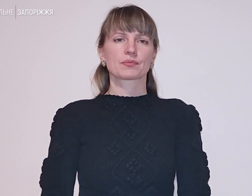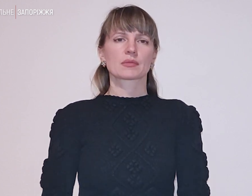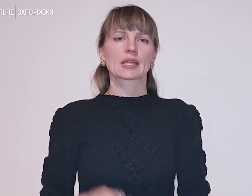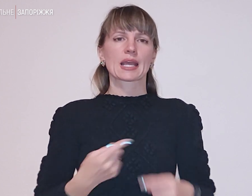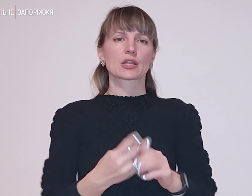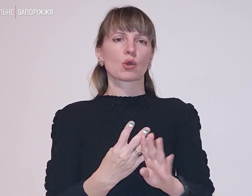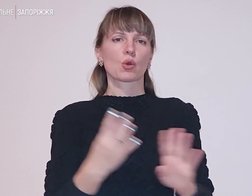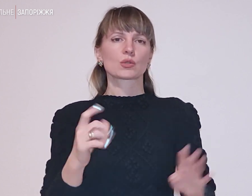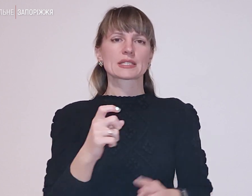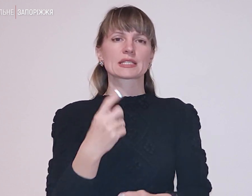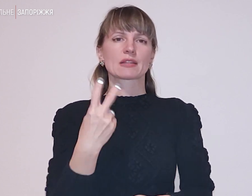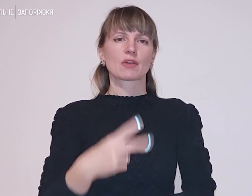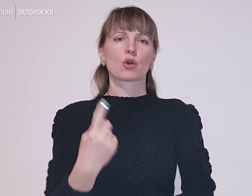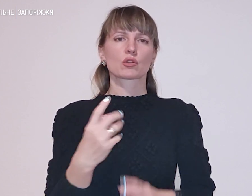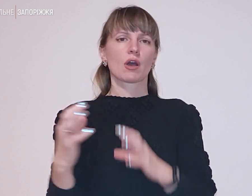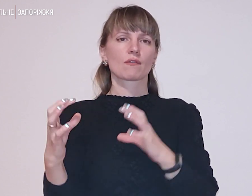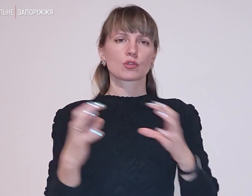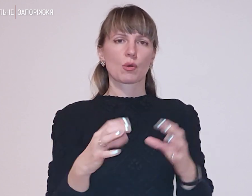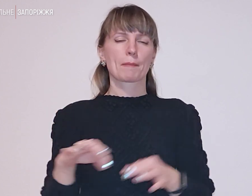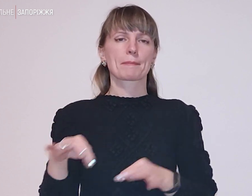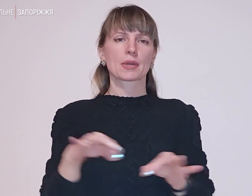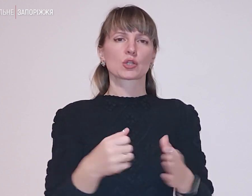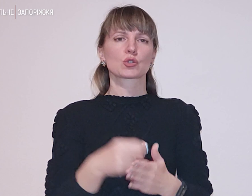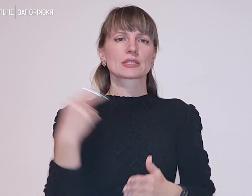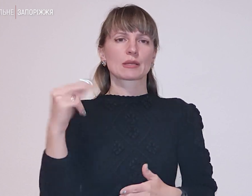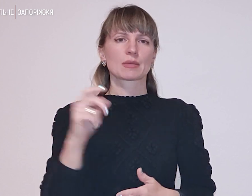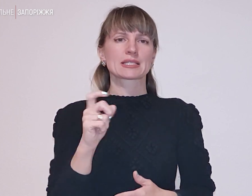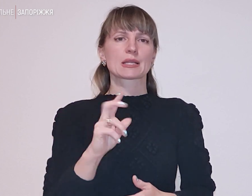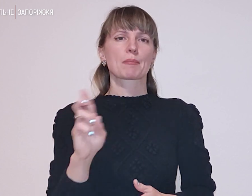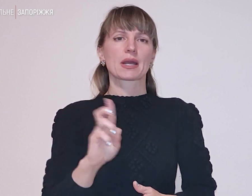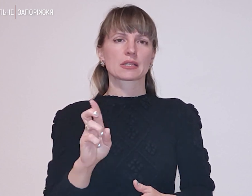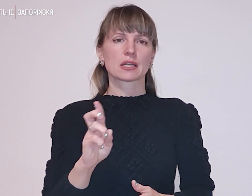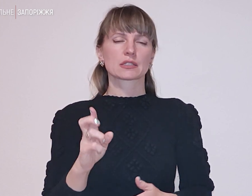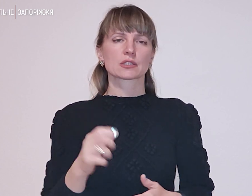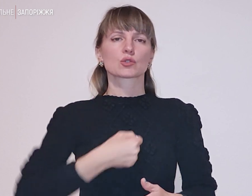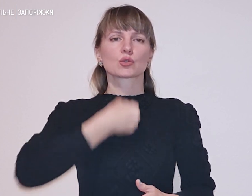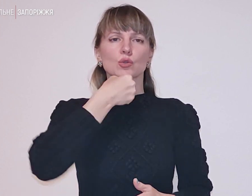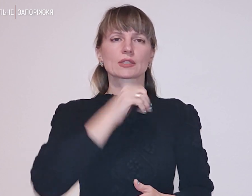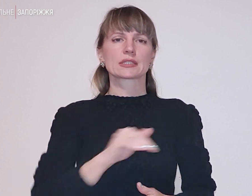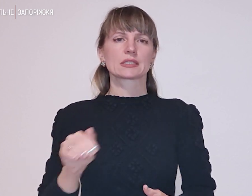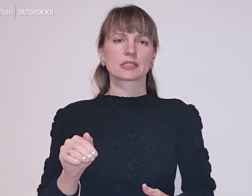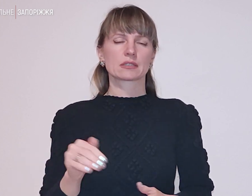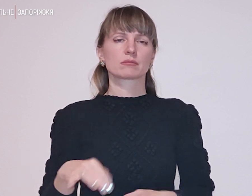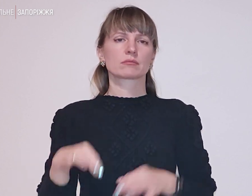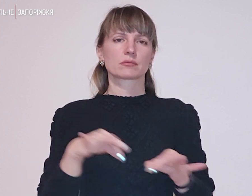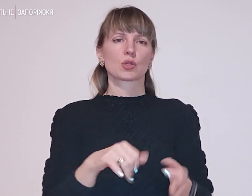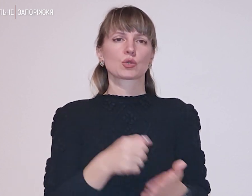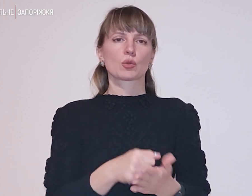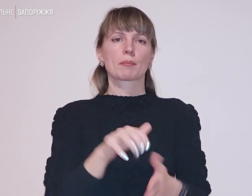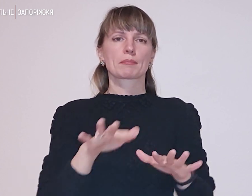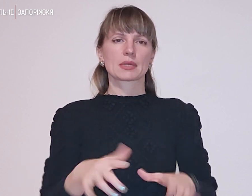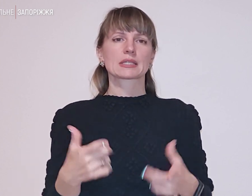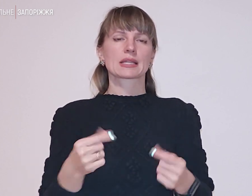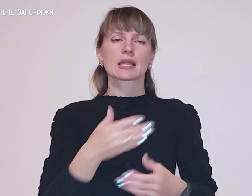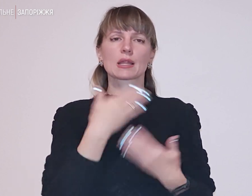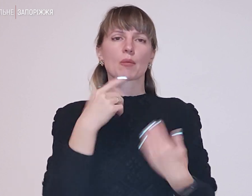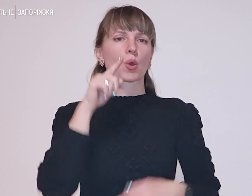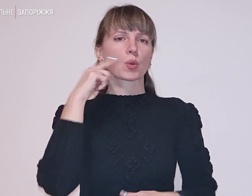колона з 21 автобусу приїхала до Запоріжжя з Бердянська. Дорослі діти нарешті дістались місця, де немає російських окупантів.